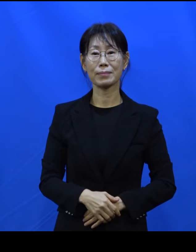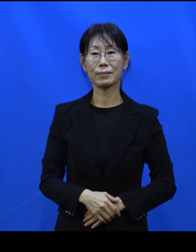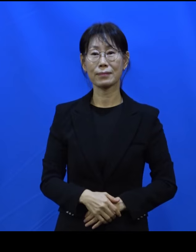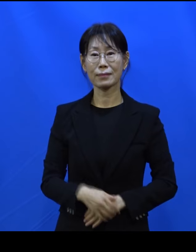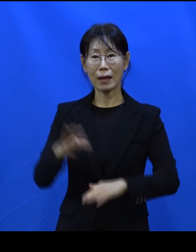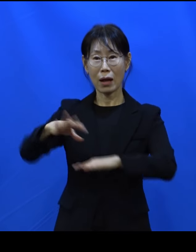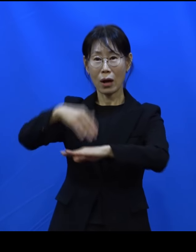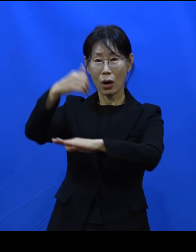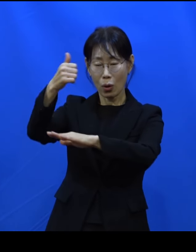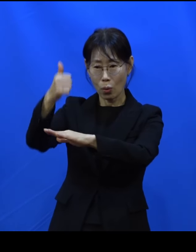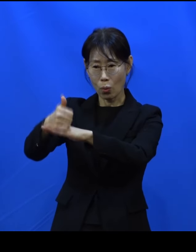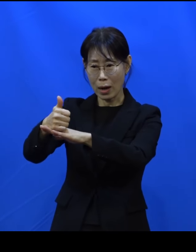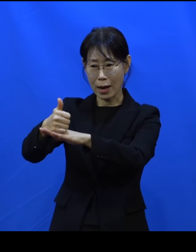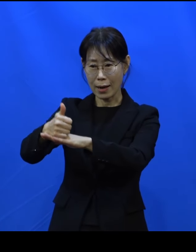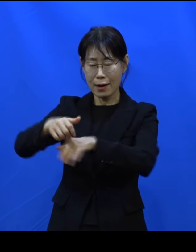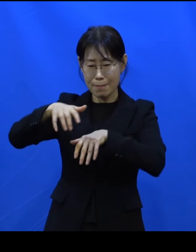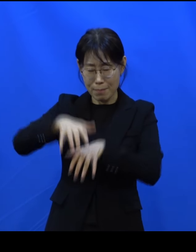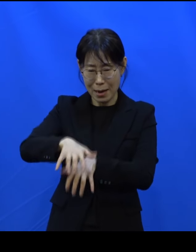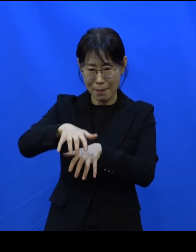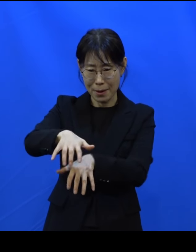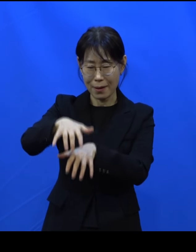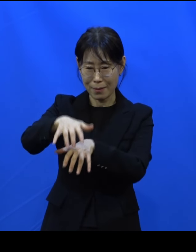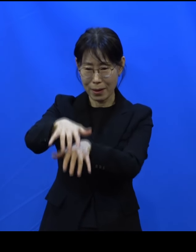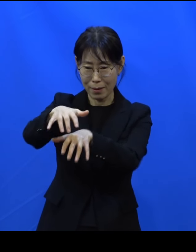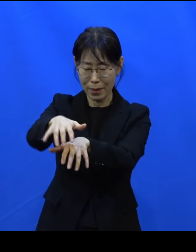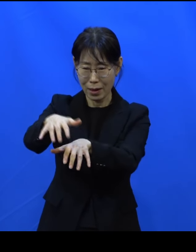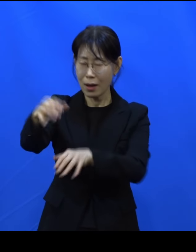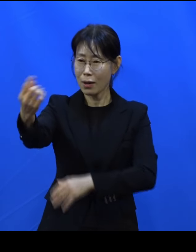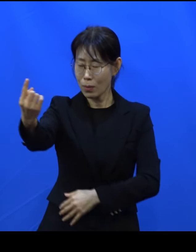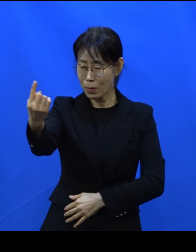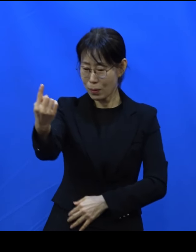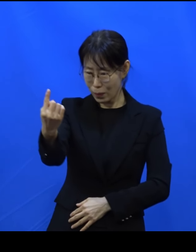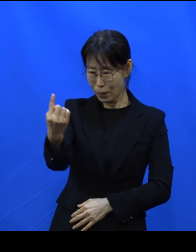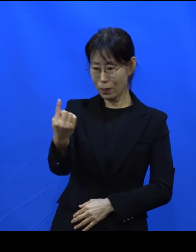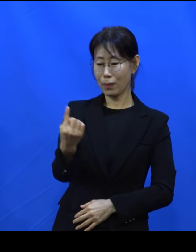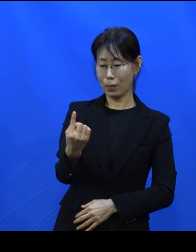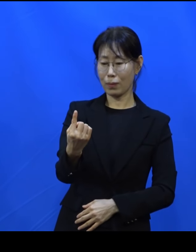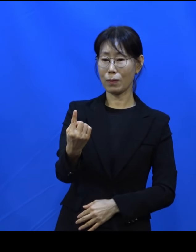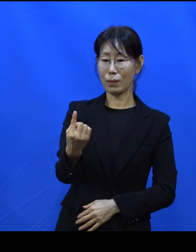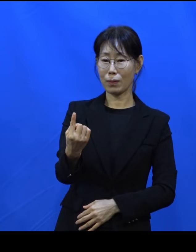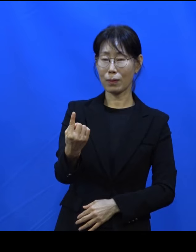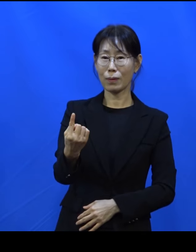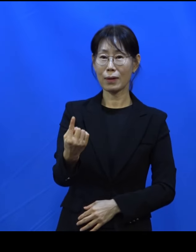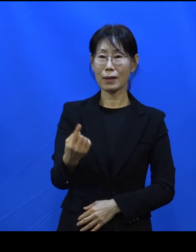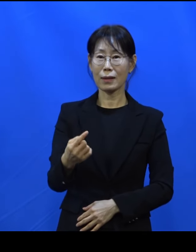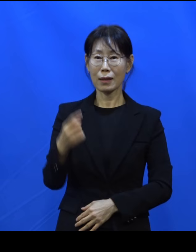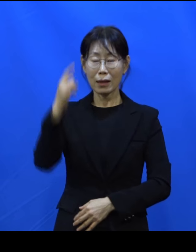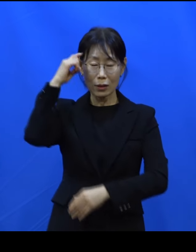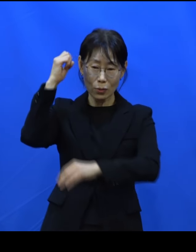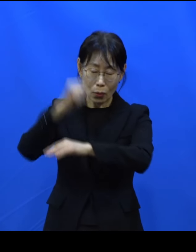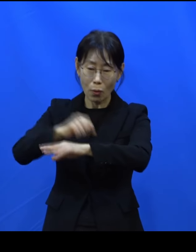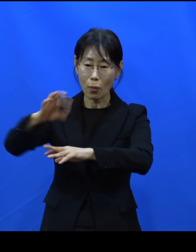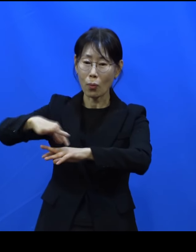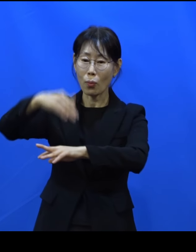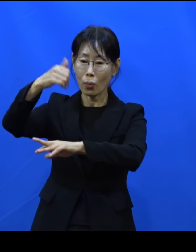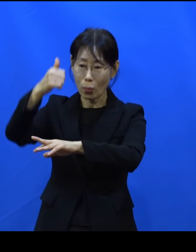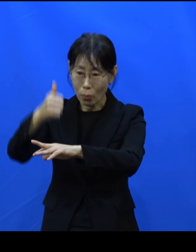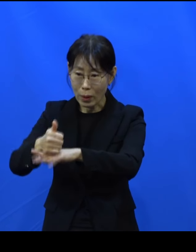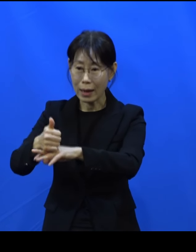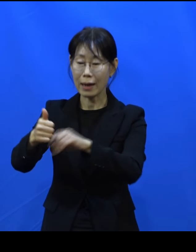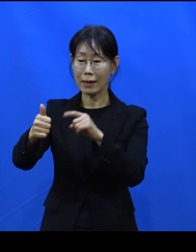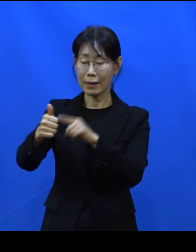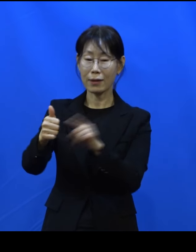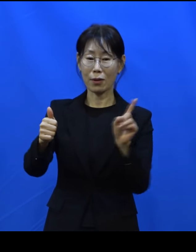모습을 향해서 오는 왕의 행렬이 드디어 도착한 거예요. 그게 이제 집중을 하는 거예요. 이제 솔로몬을 등장시키는 이유가 뭘까요?